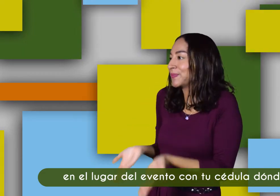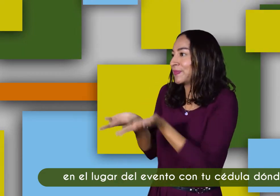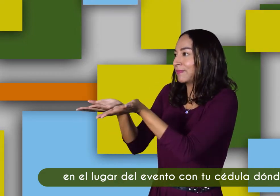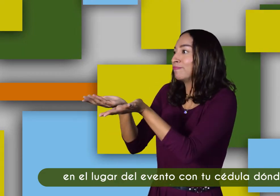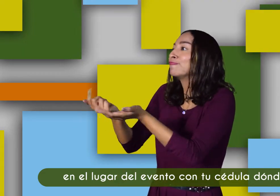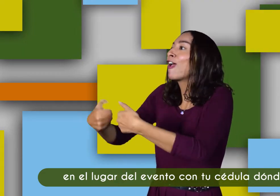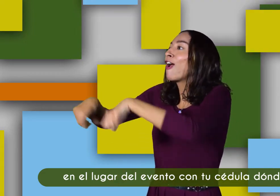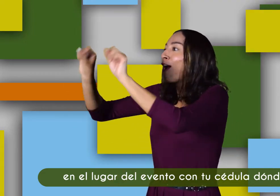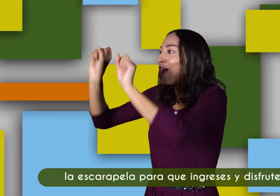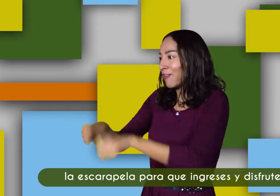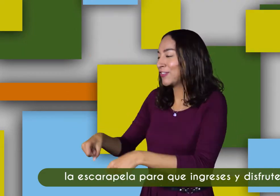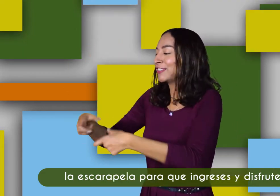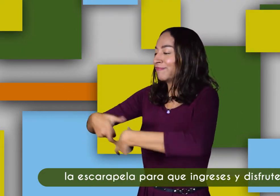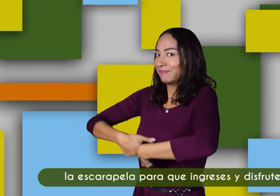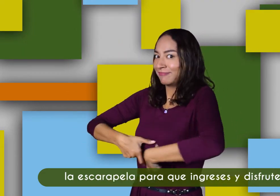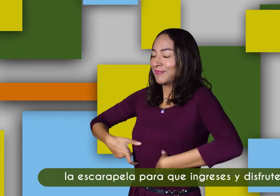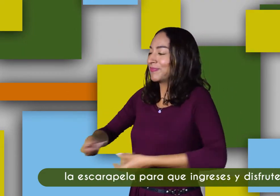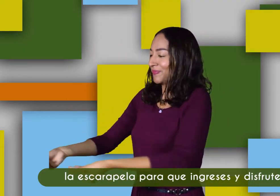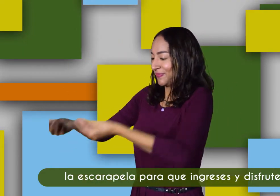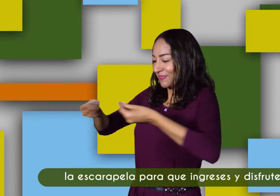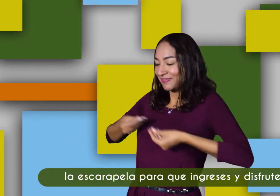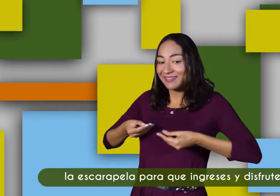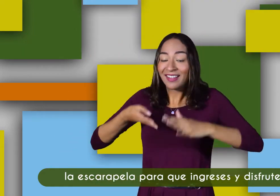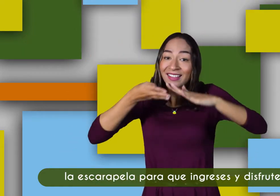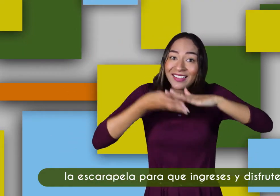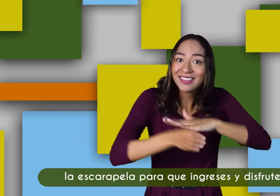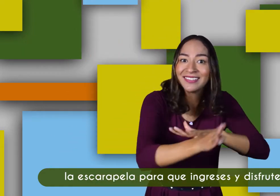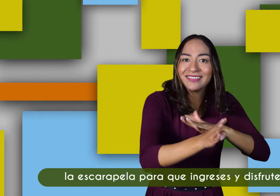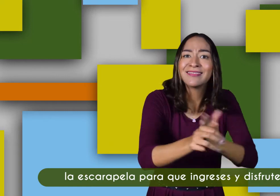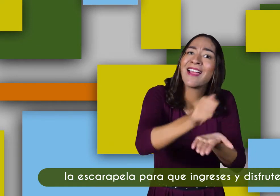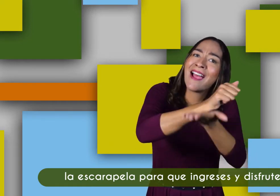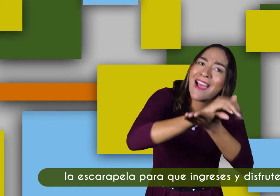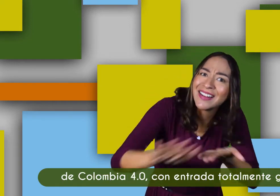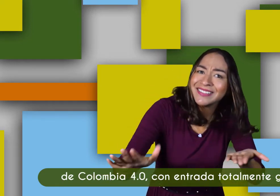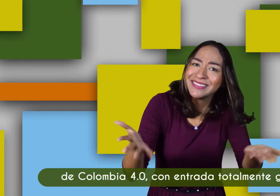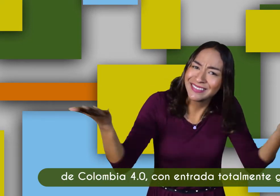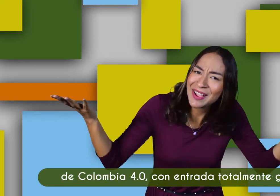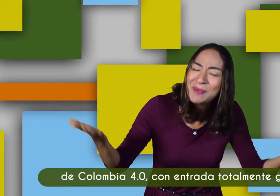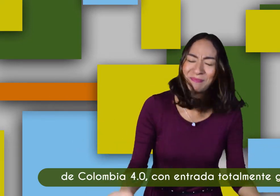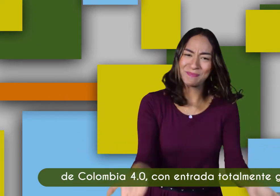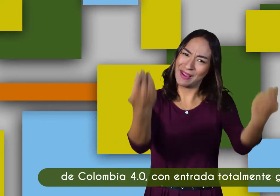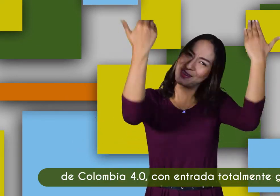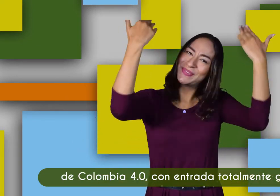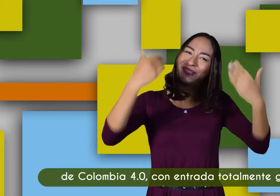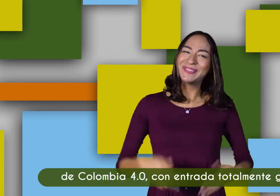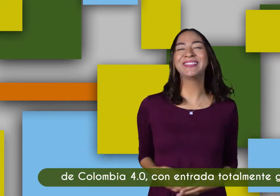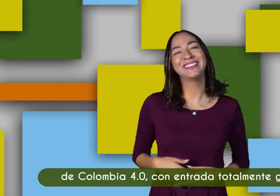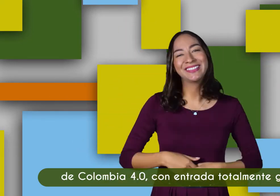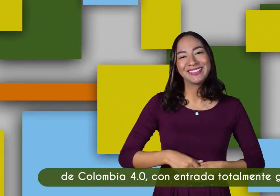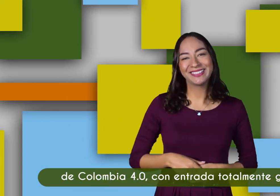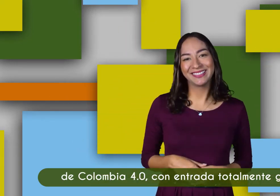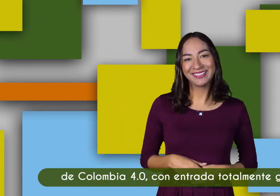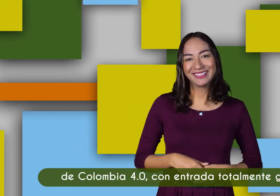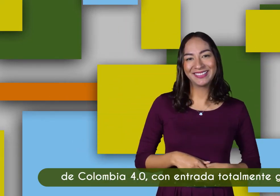donde te entregarán la escarapela para que disfrutes totalmente gratis de Colombia 4.0.